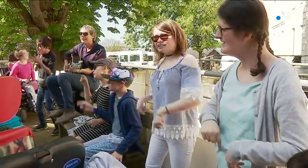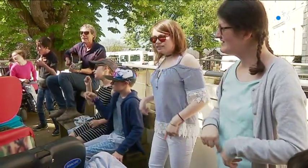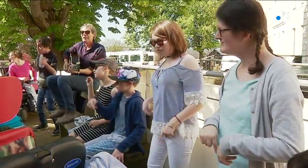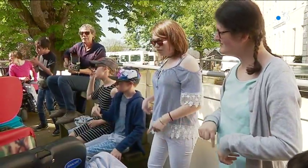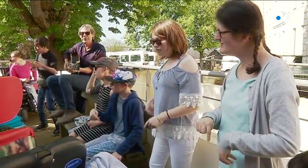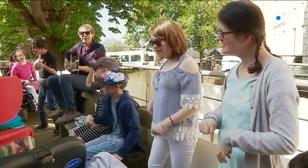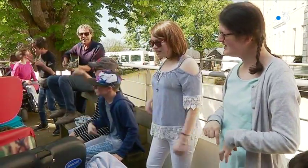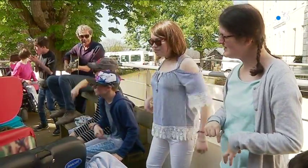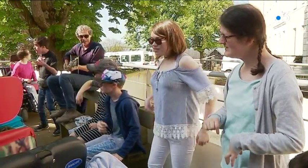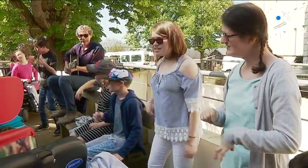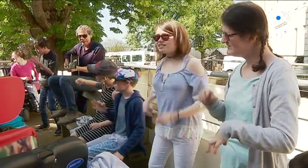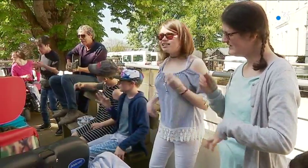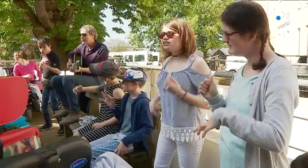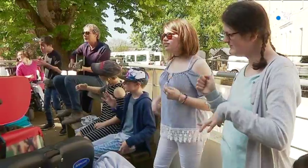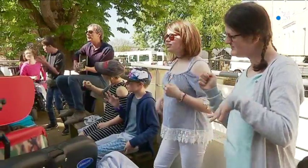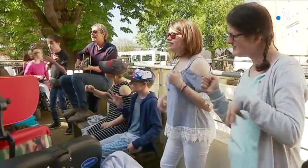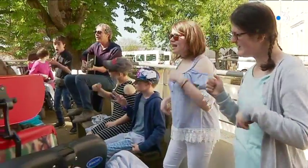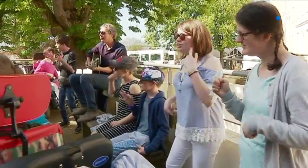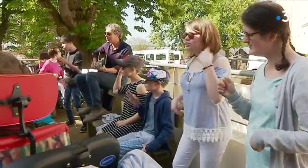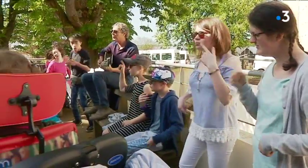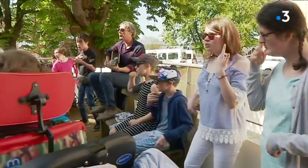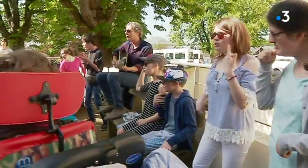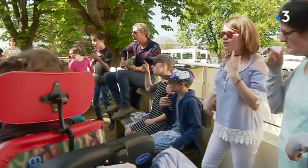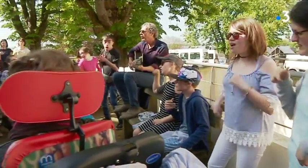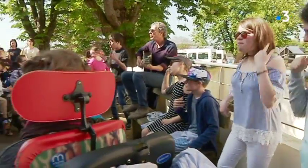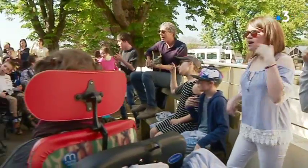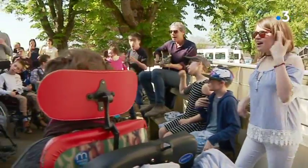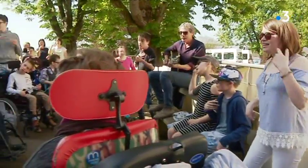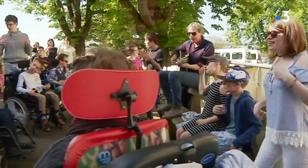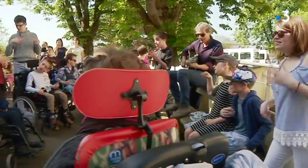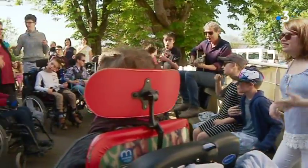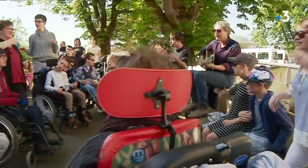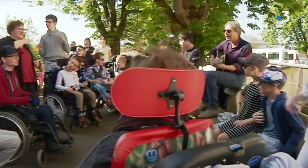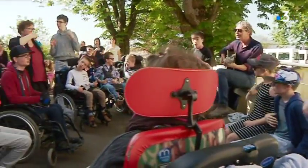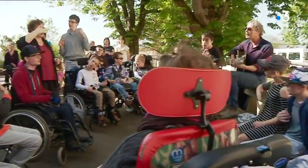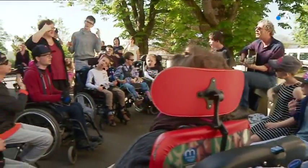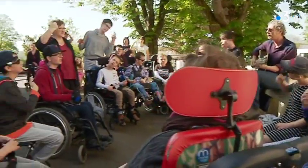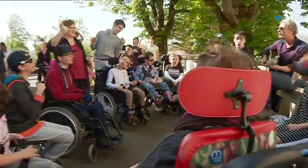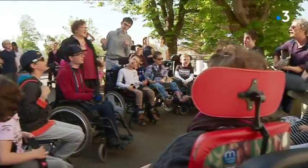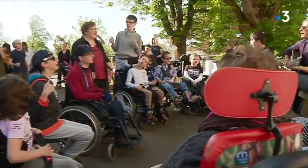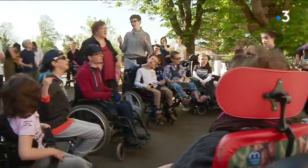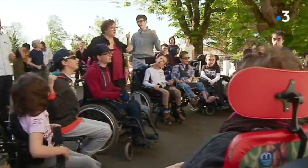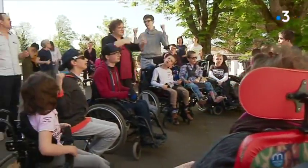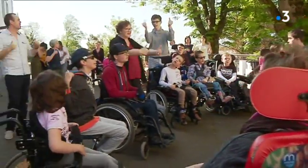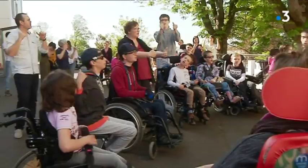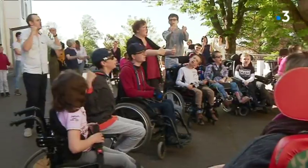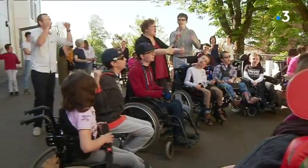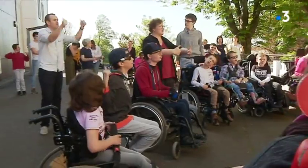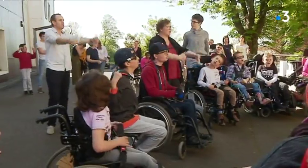Accompagné par un compositeur professionnel, les enfants de cet institut d'éducation motrice ont écrit une chanson qu'ils tournent désormais en clip. Un